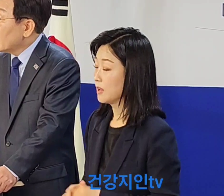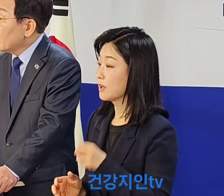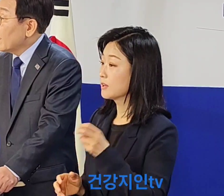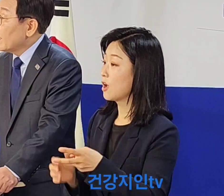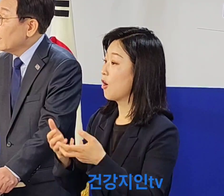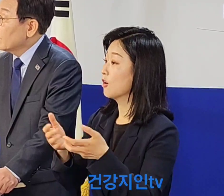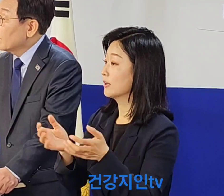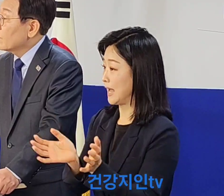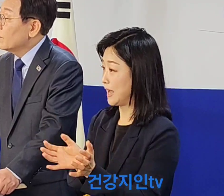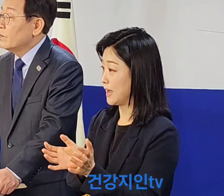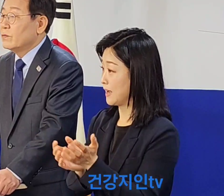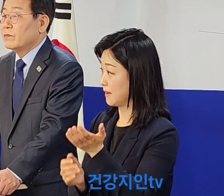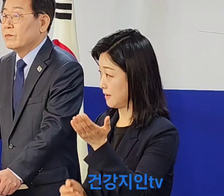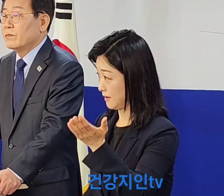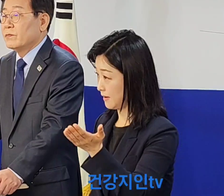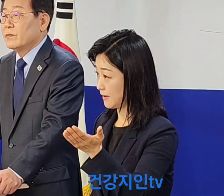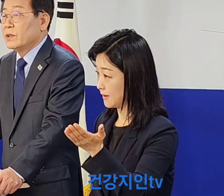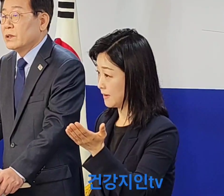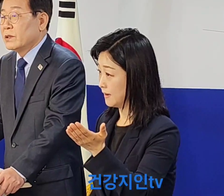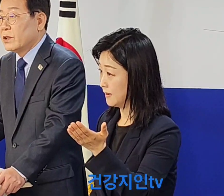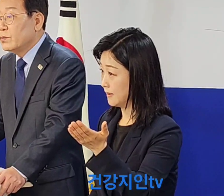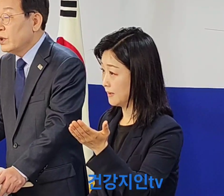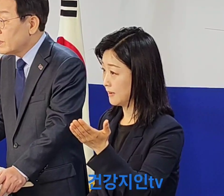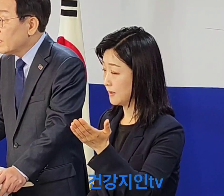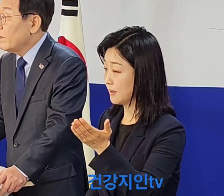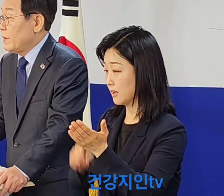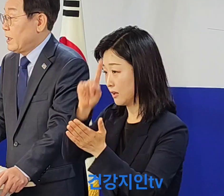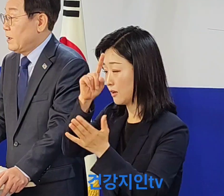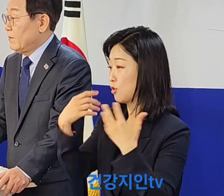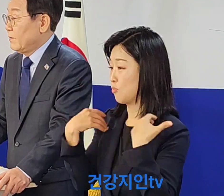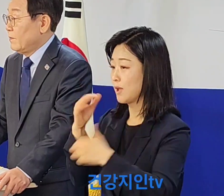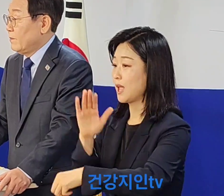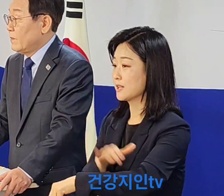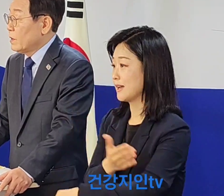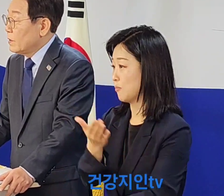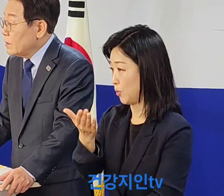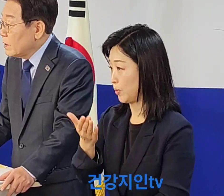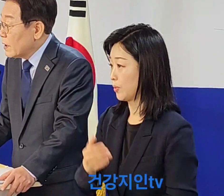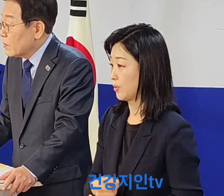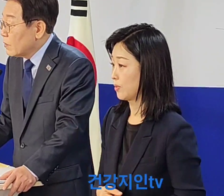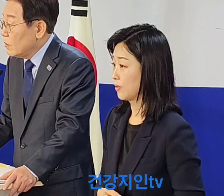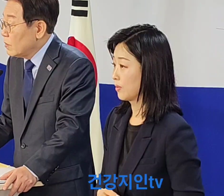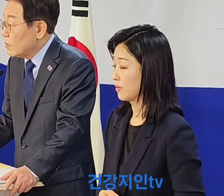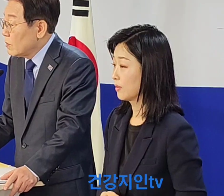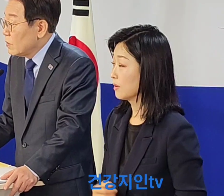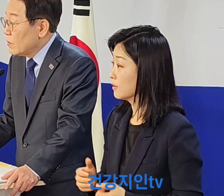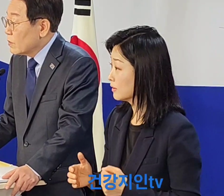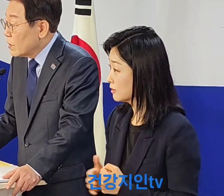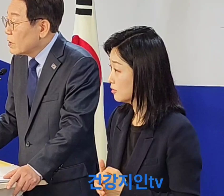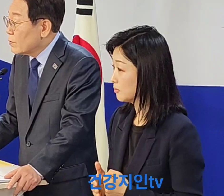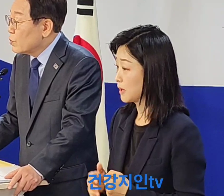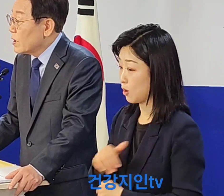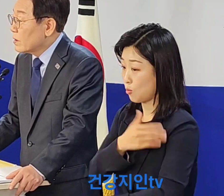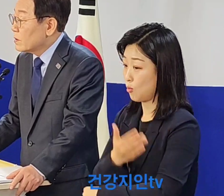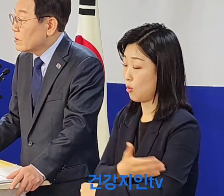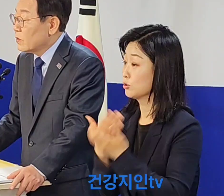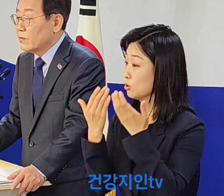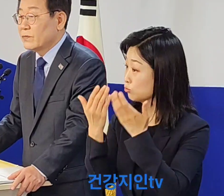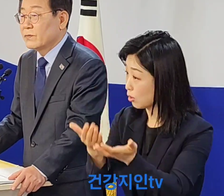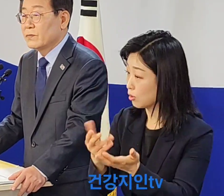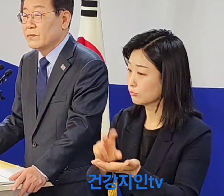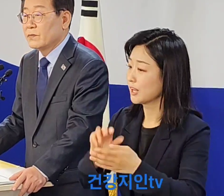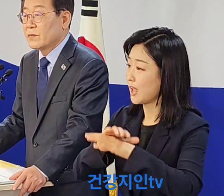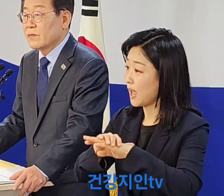집권 여당의 또는 정부의 책임입니다. 그런 걸 하라고 권력을 부여한